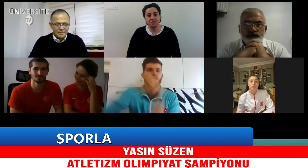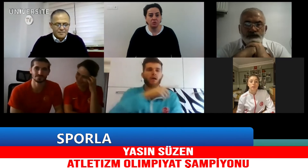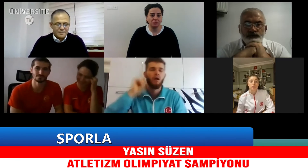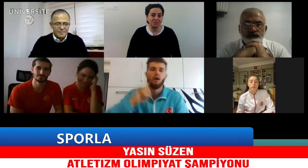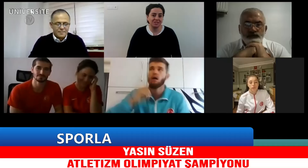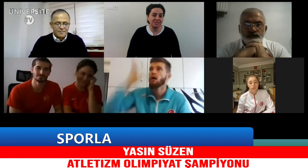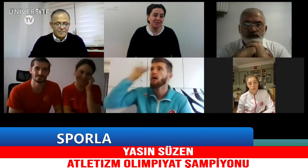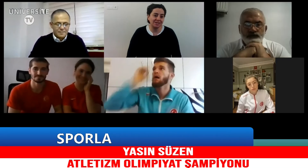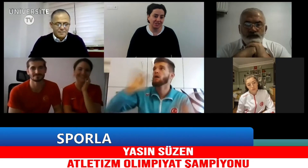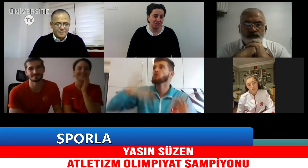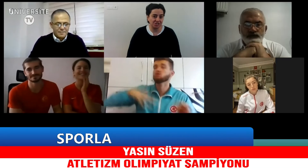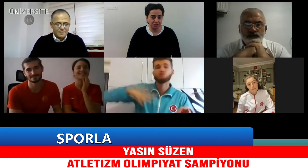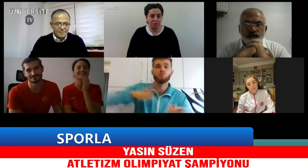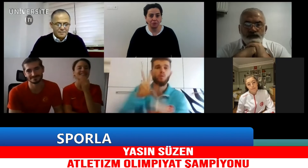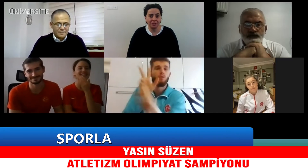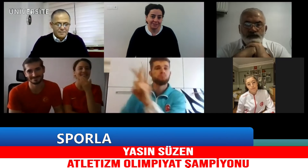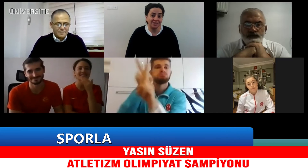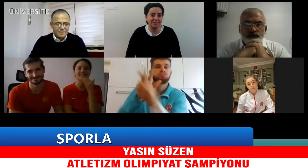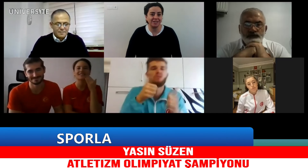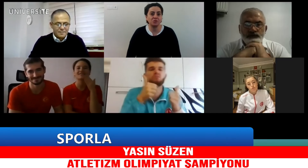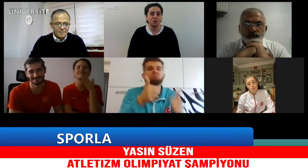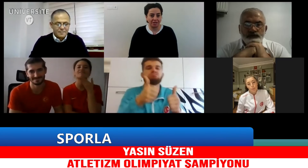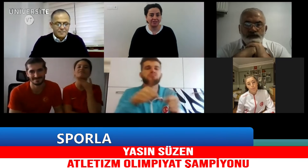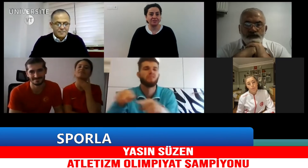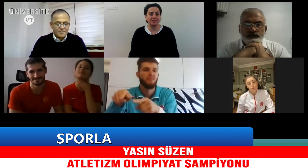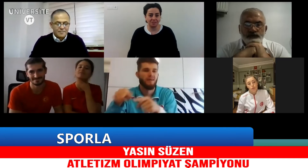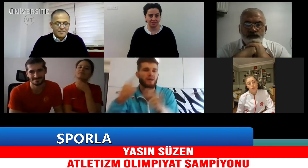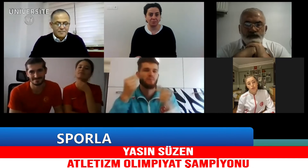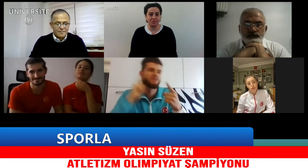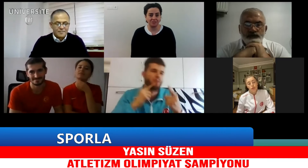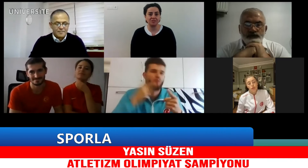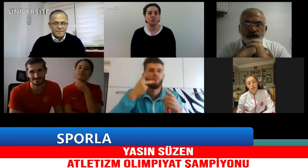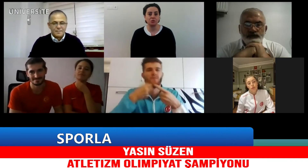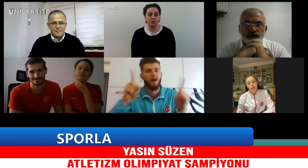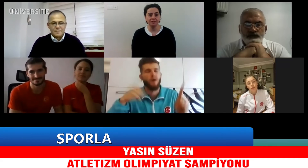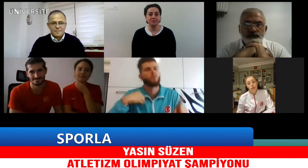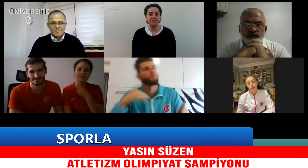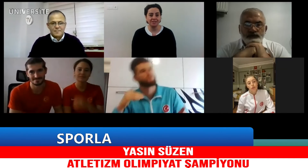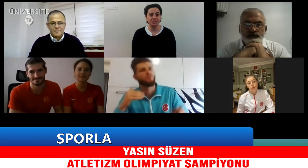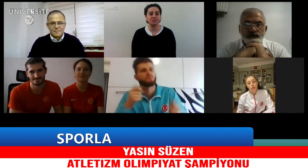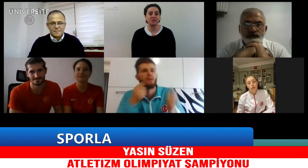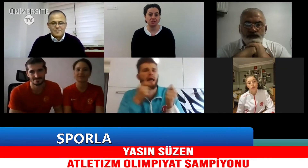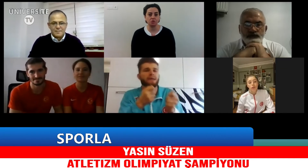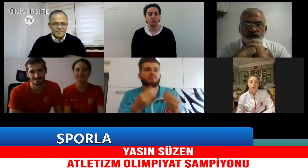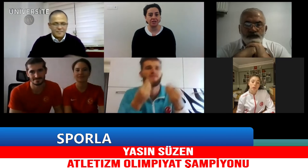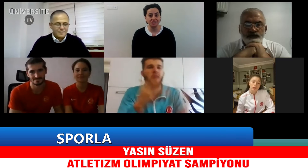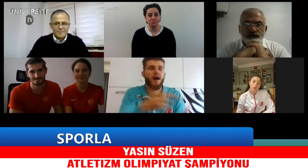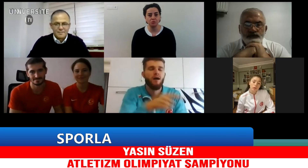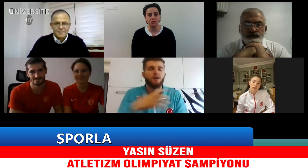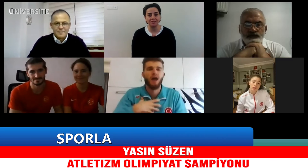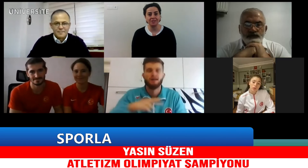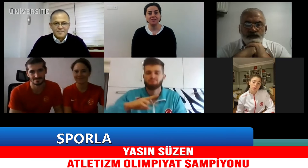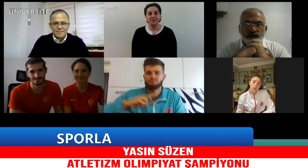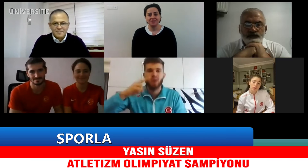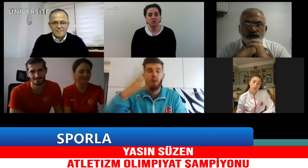sporda başarılı olabileceklerini daha geç yaşta görüyorlar ya da daha geç dünyaya kapılarını açıyorlar. Daha geç erişiyorlar her şeyi.